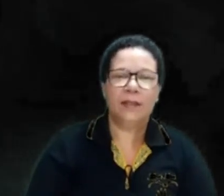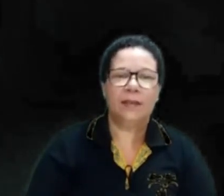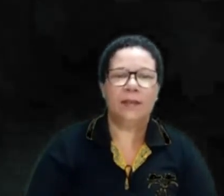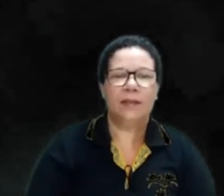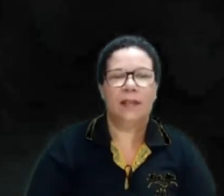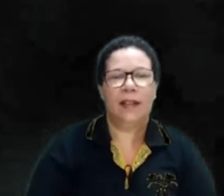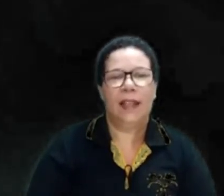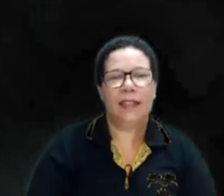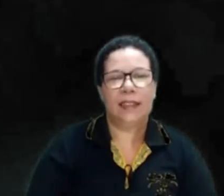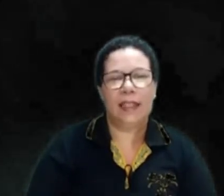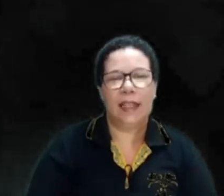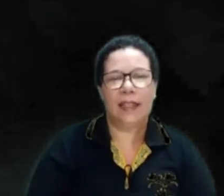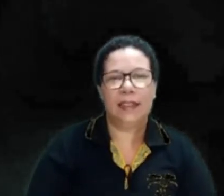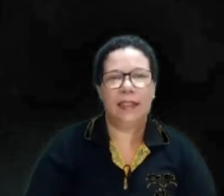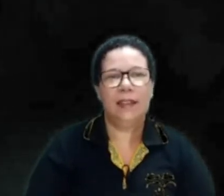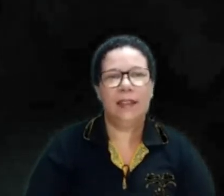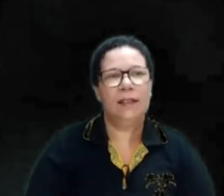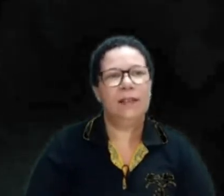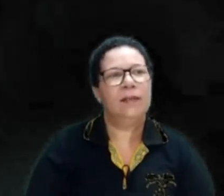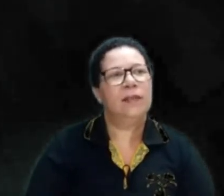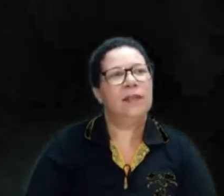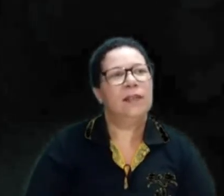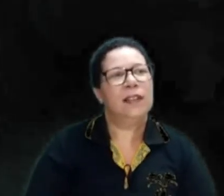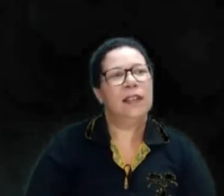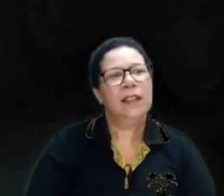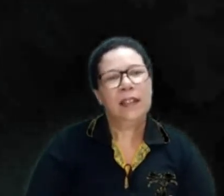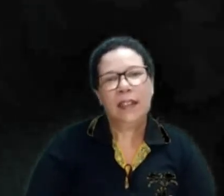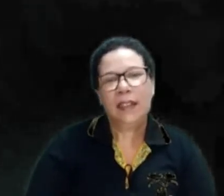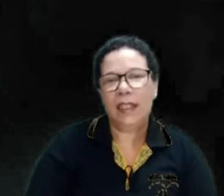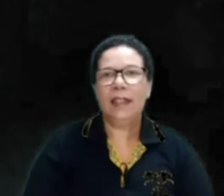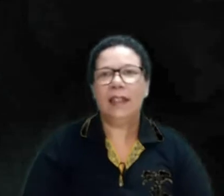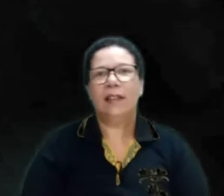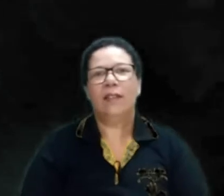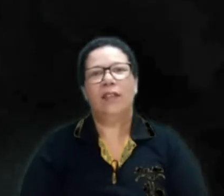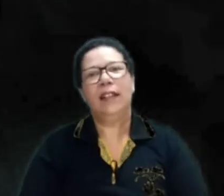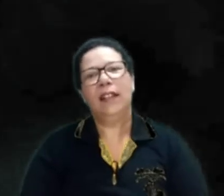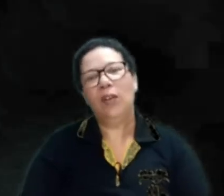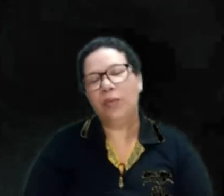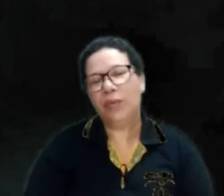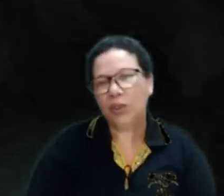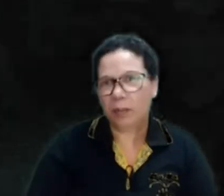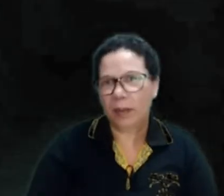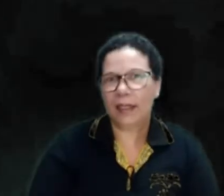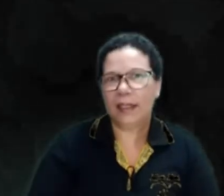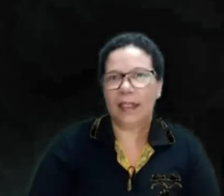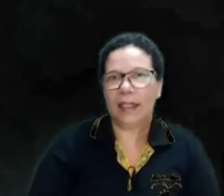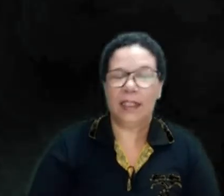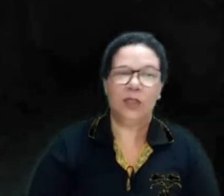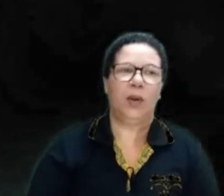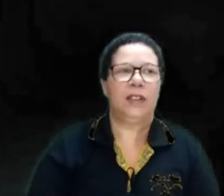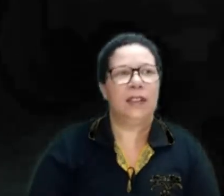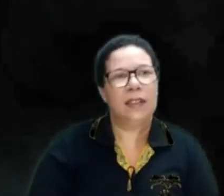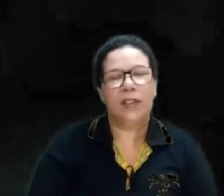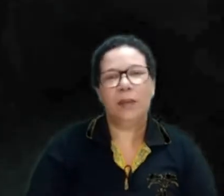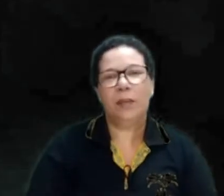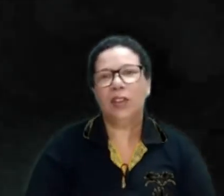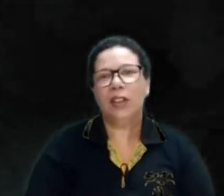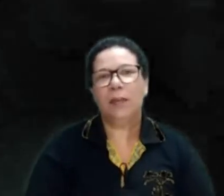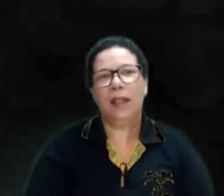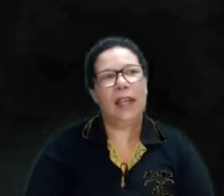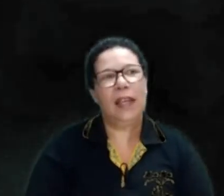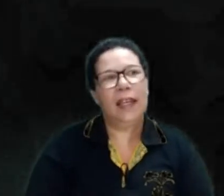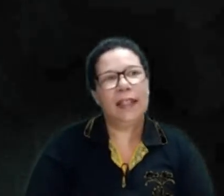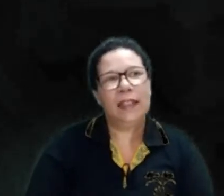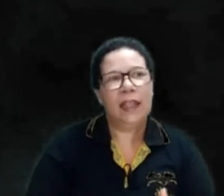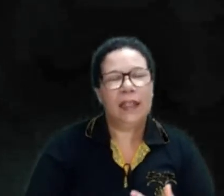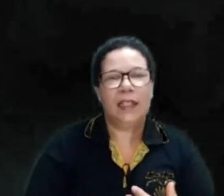formulário, essa tecla aqui, né? E ele vai dar um feedback das respostas. Você pode